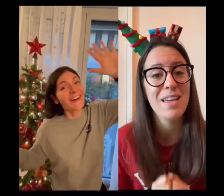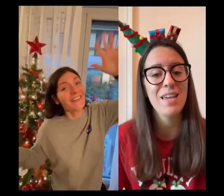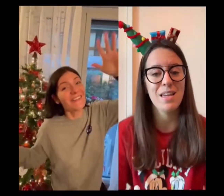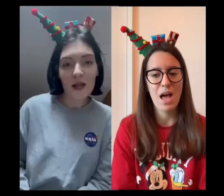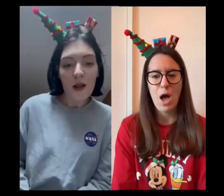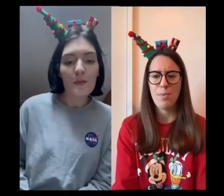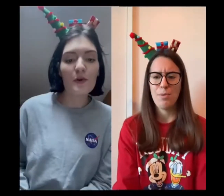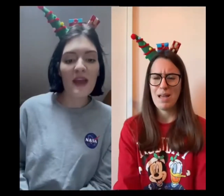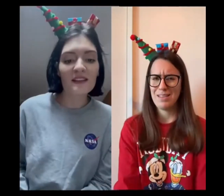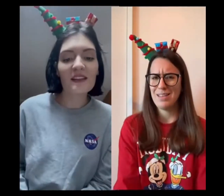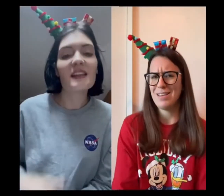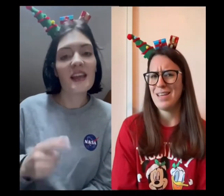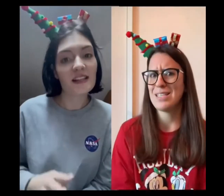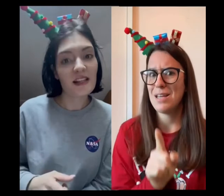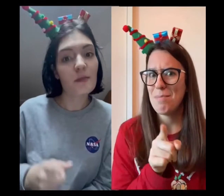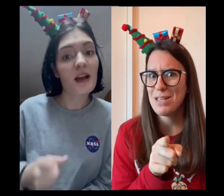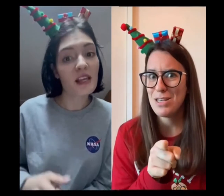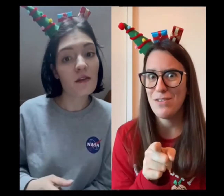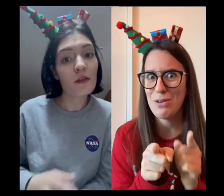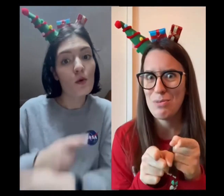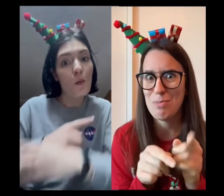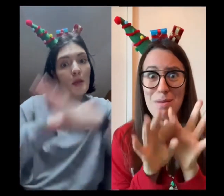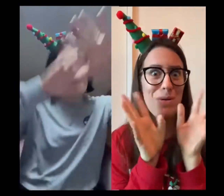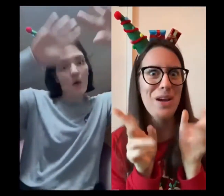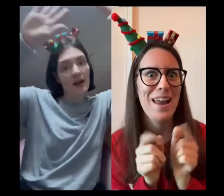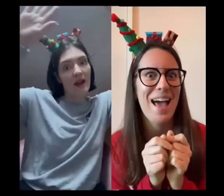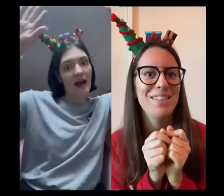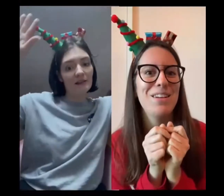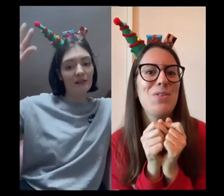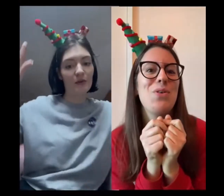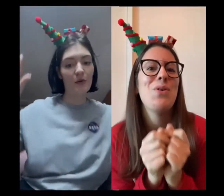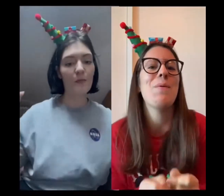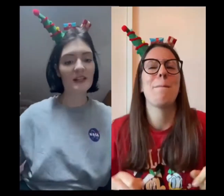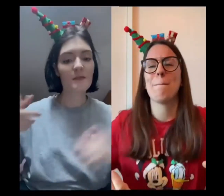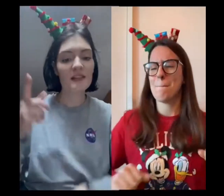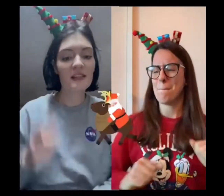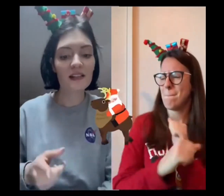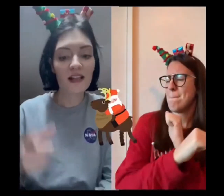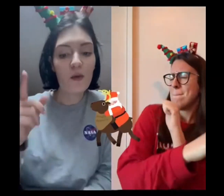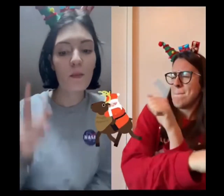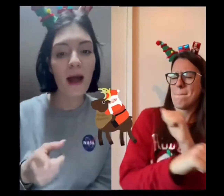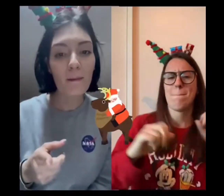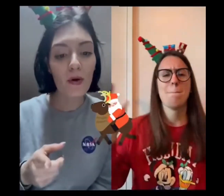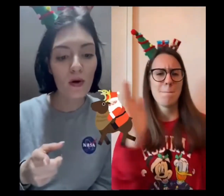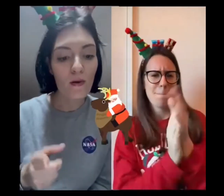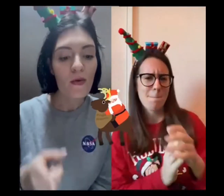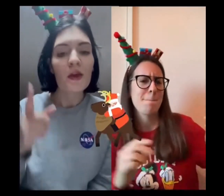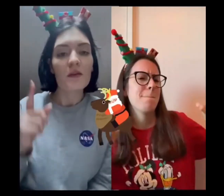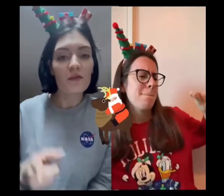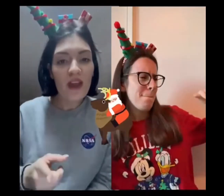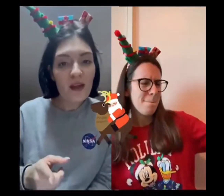chiedi. Prometti Prometti di di essere essere magnifico, magnifico, un un bimbo bimbo galattico, ma galattico. dimmi se sei un babbo, vero